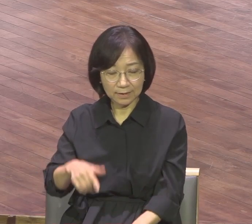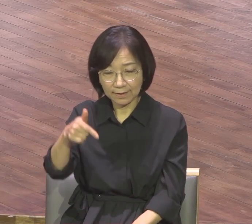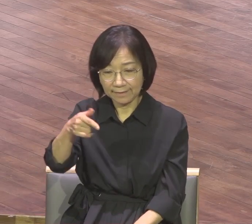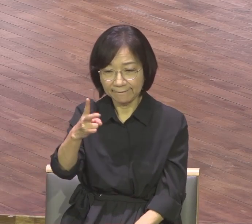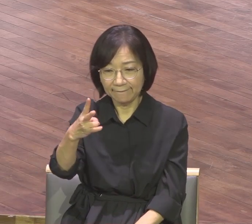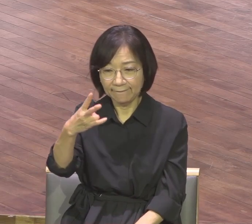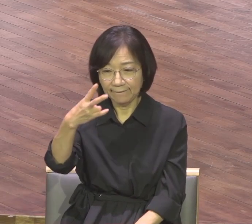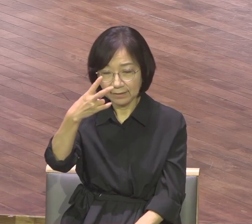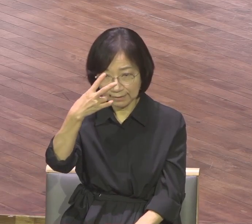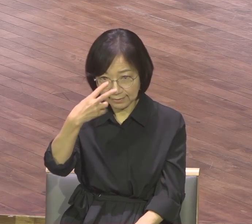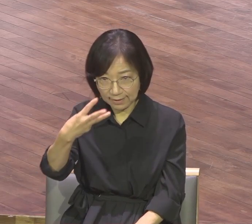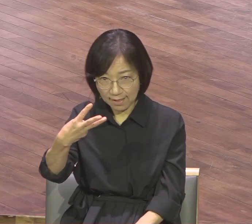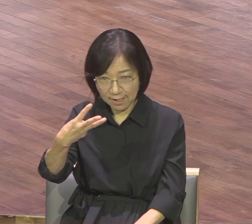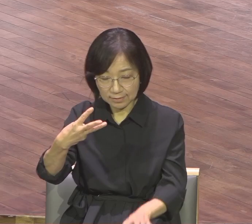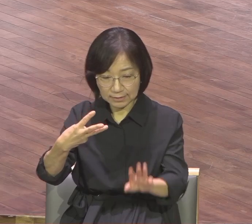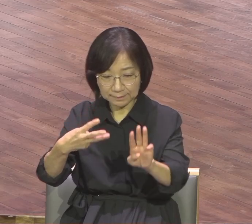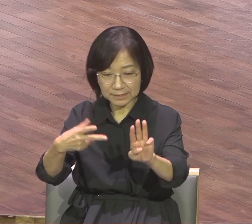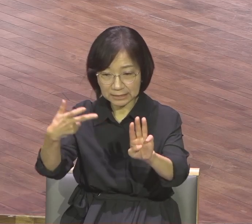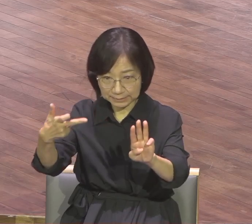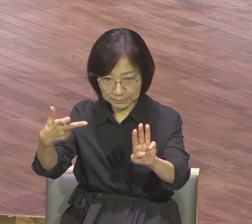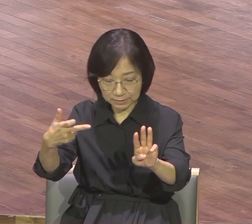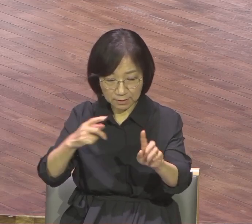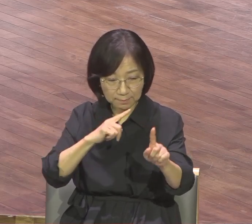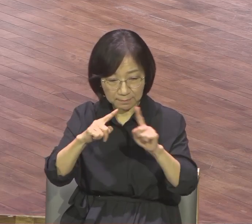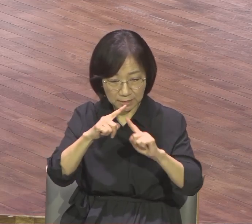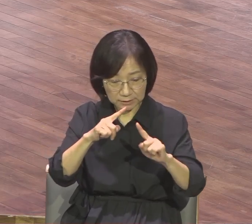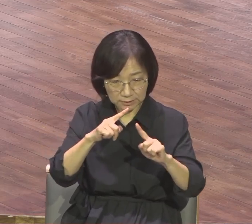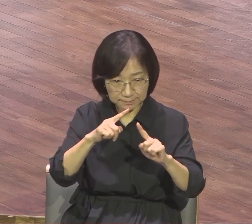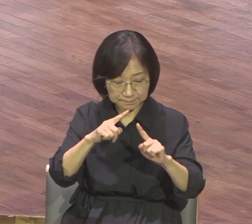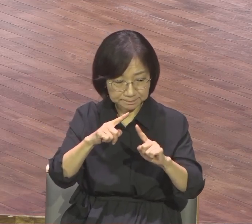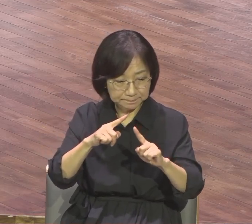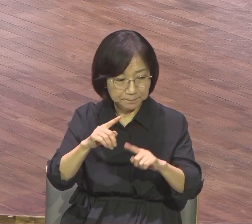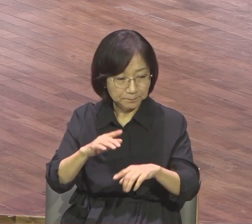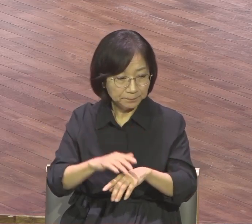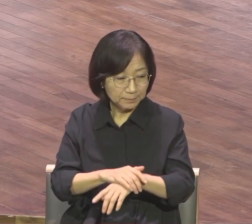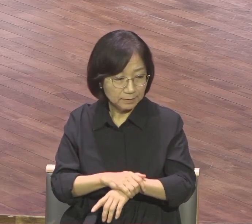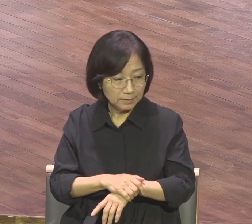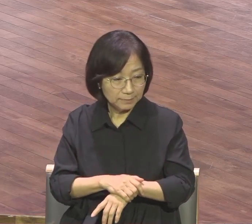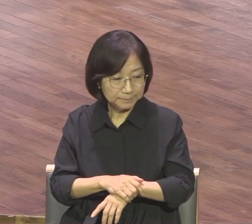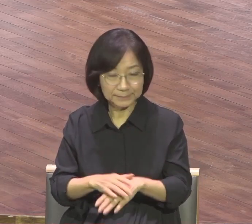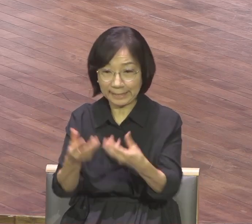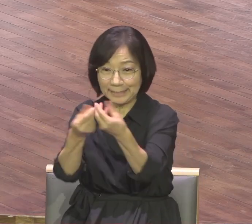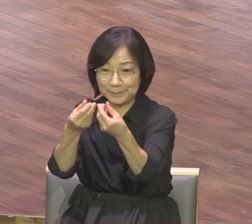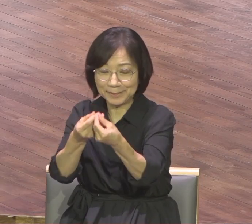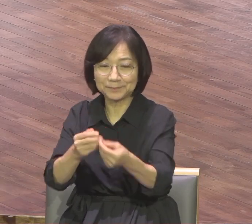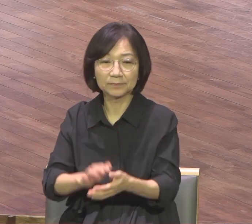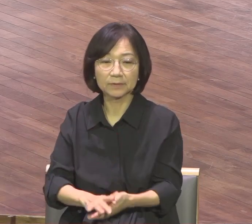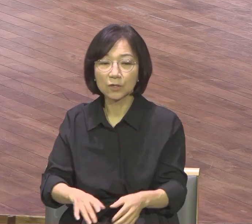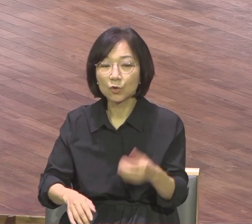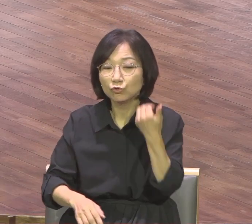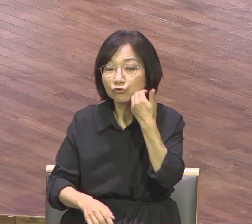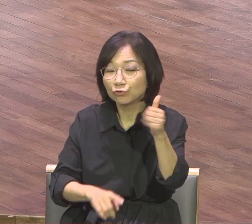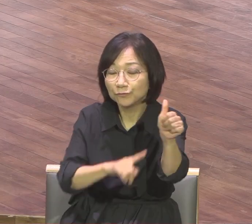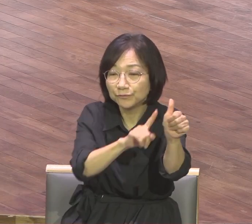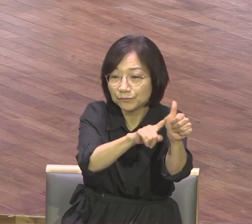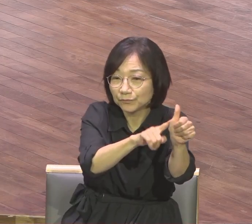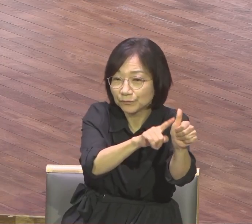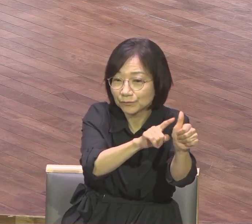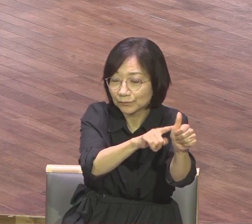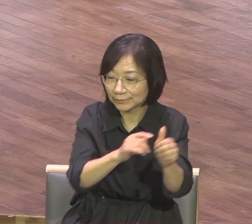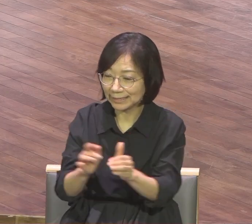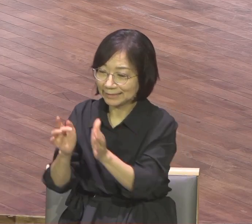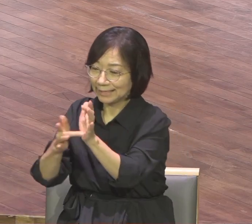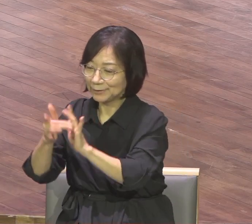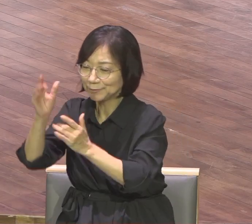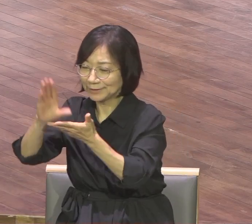3장 17절로 21절 인용한 것입니다. 그 내용을 요약하면요, 어떤 사람에게 예수 그리스도를